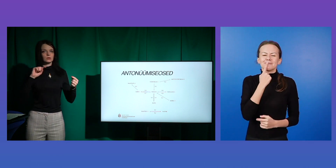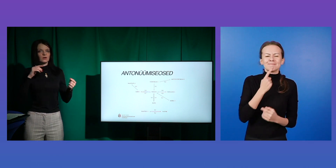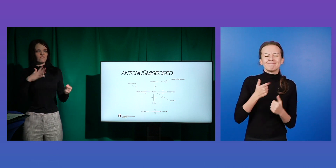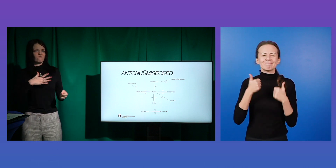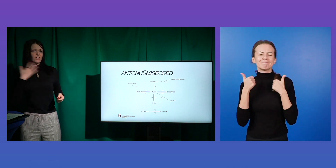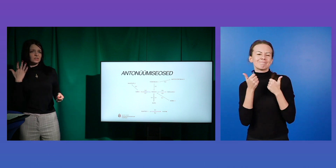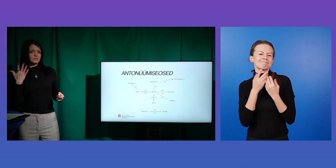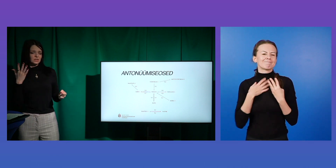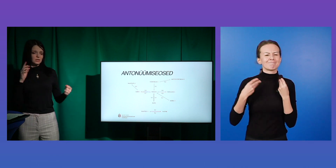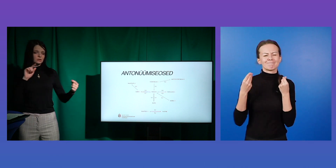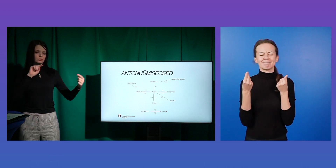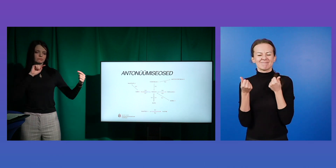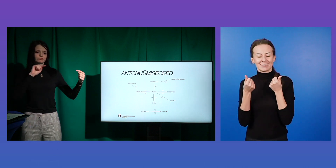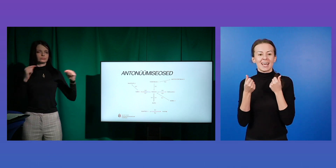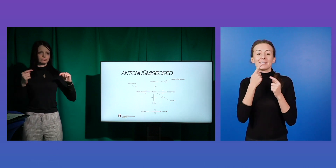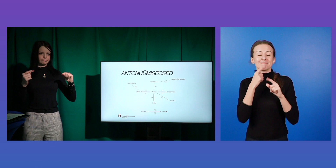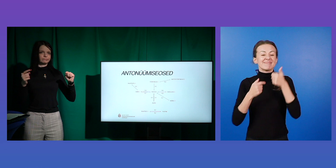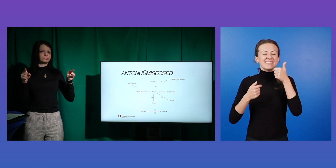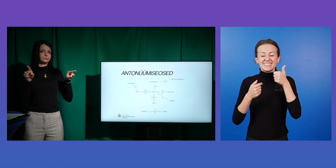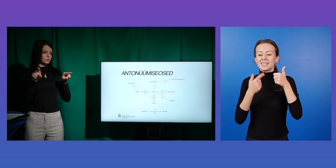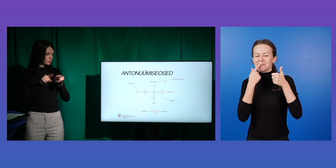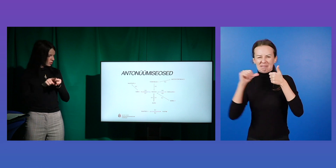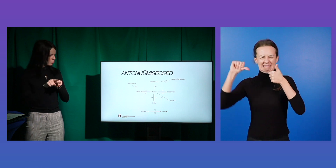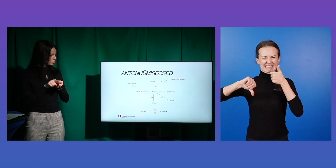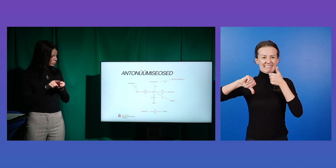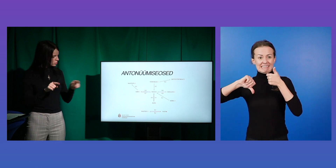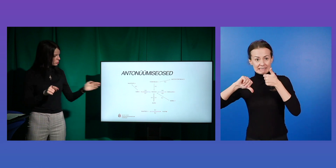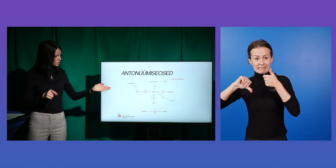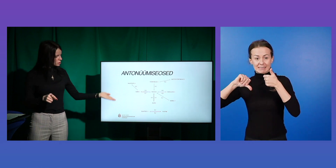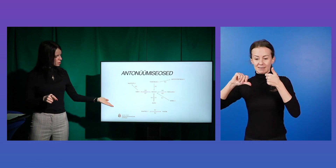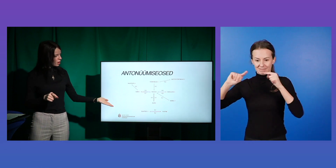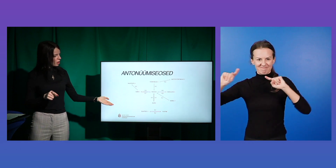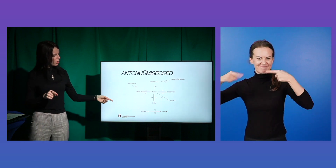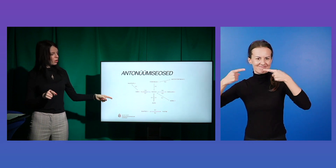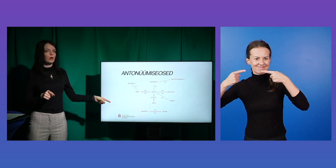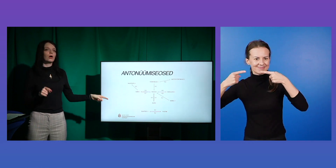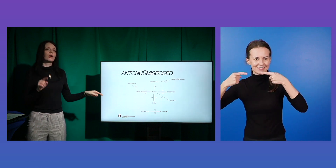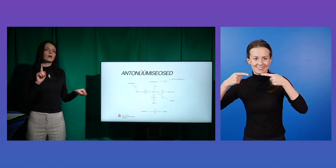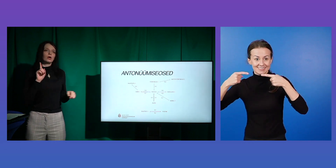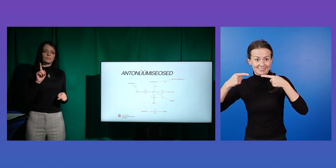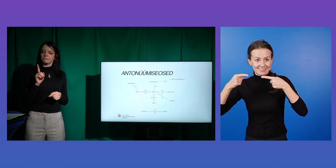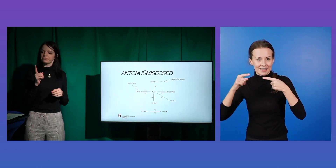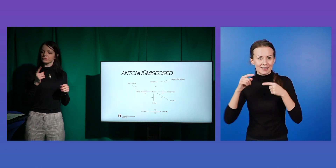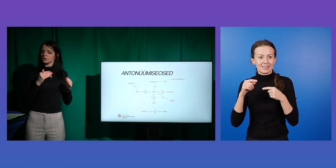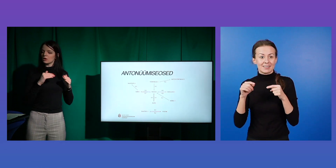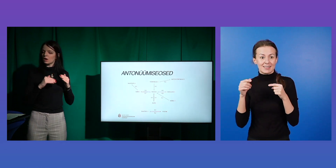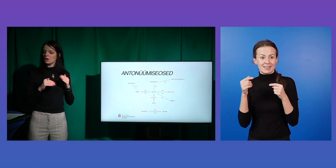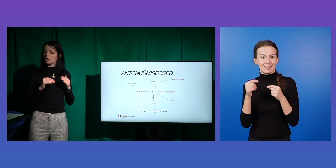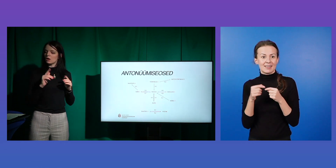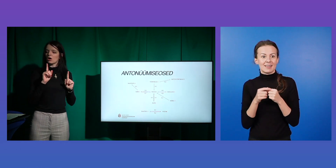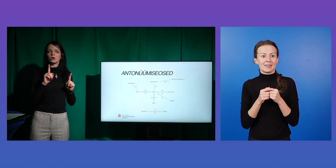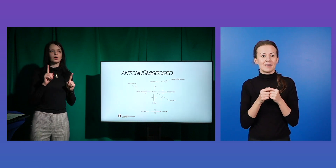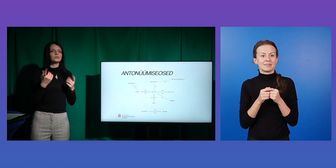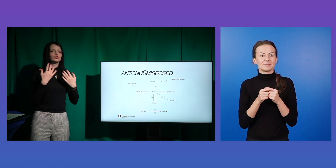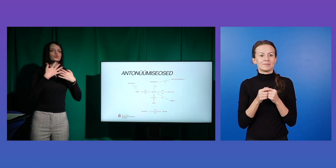Ja maitsev ja vastik, need sõnad olid jah oma vahel küll vastandsõnad, aga